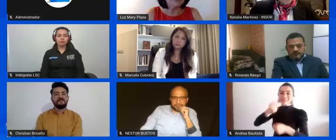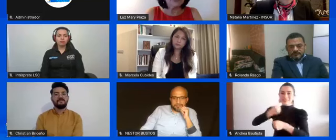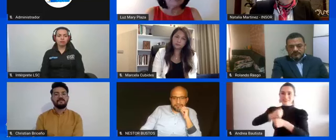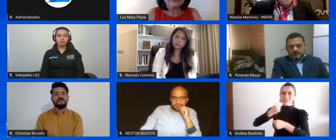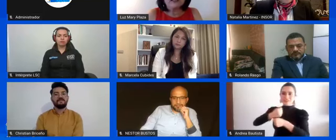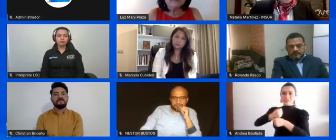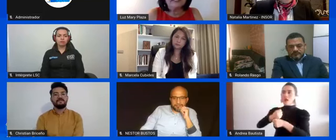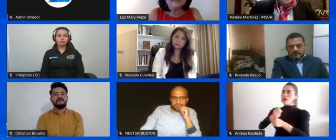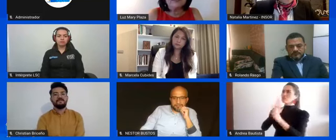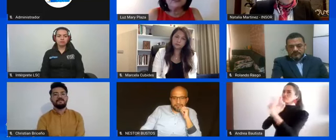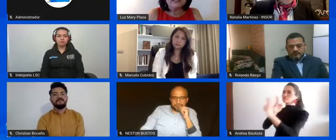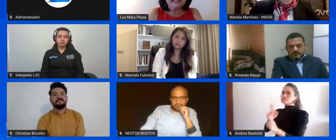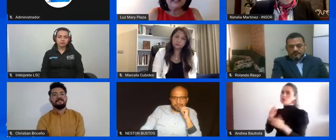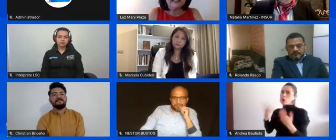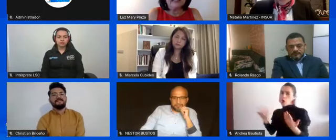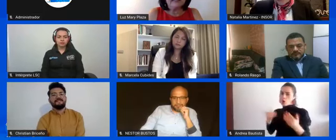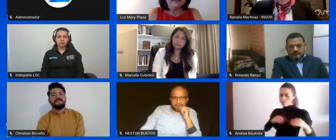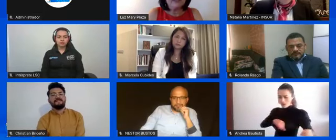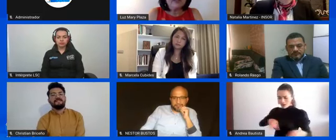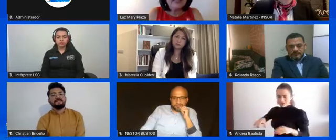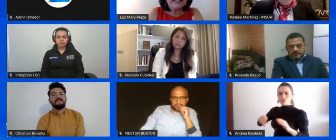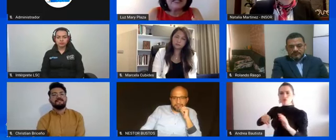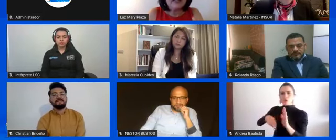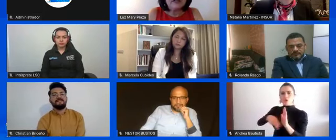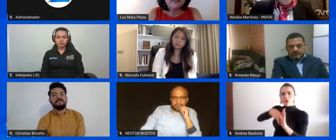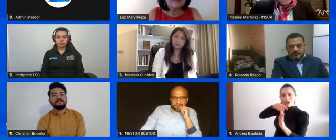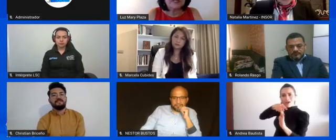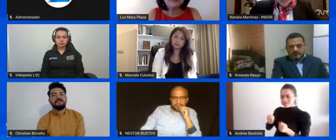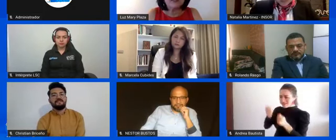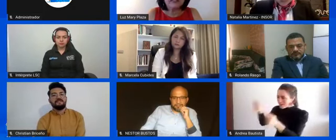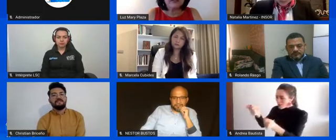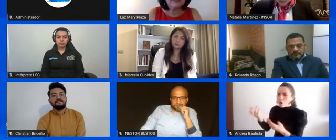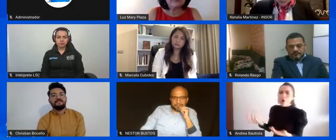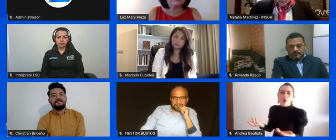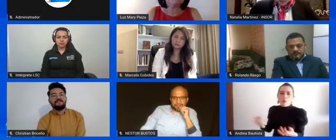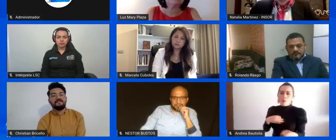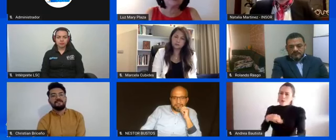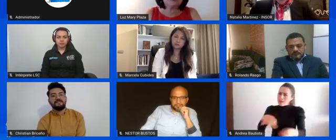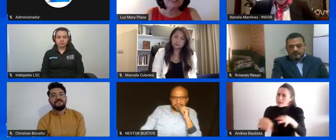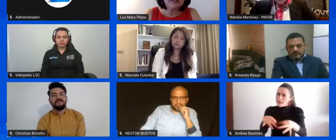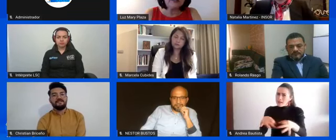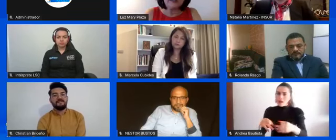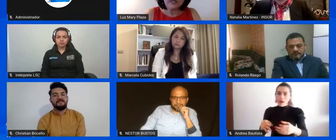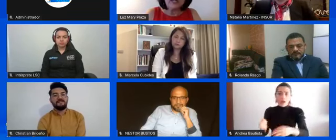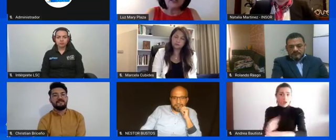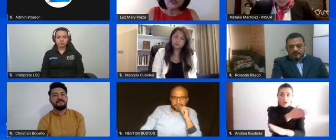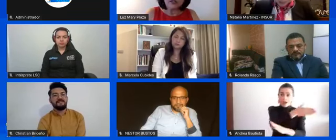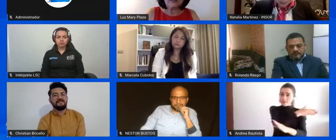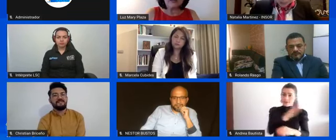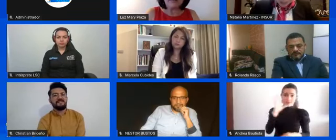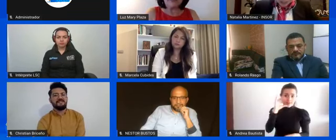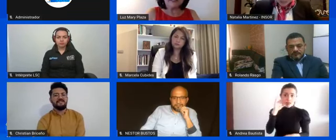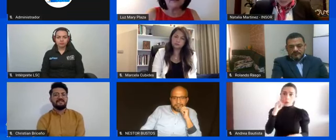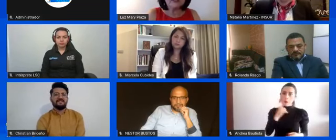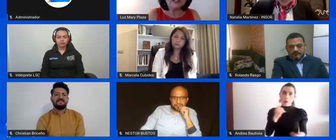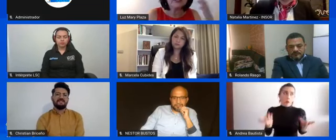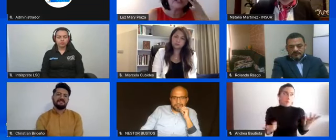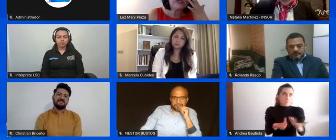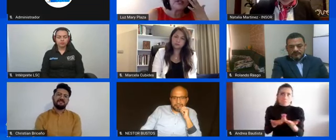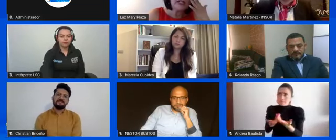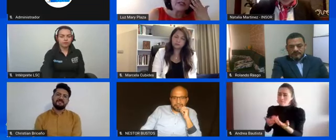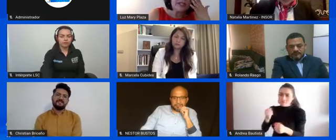común, porque la comunidad sorda pues no había tenido los espacios educativos que estábamos construyendo, pero también trabajamos